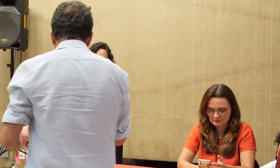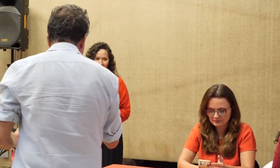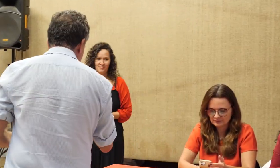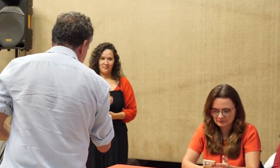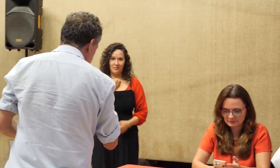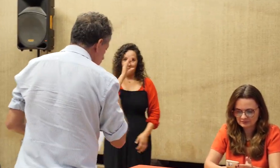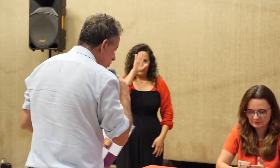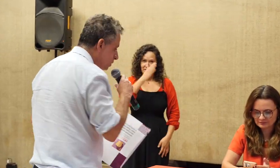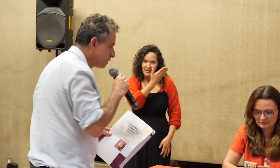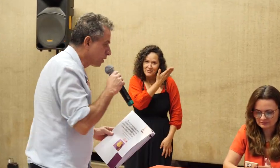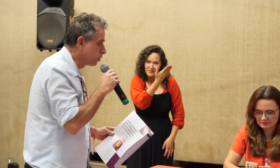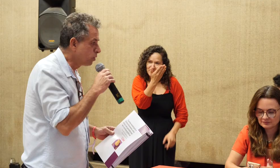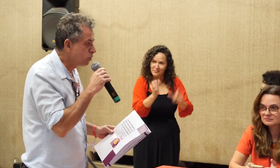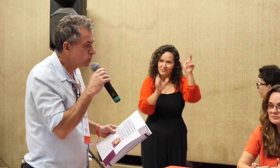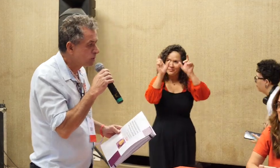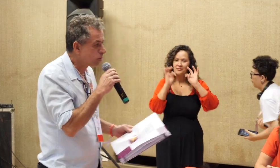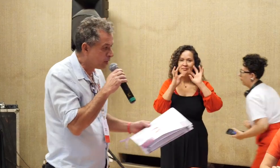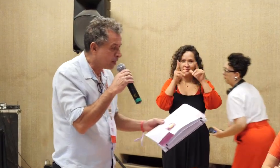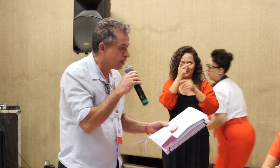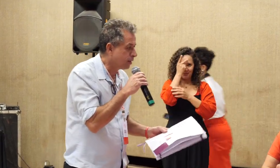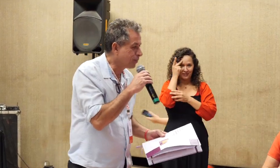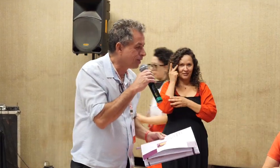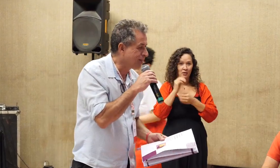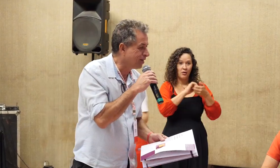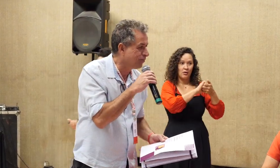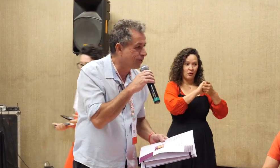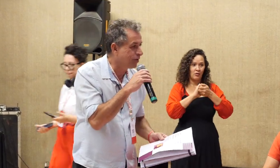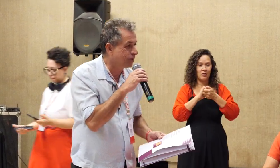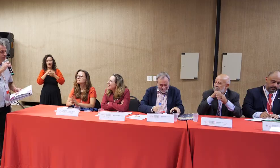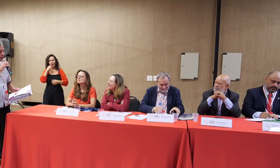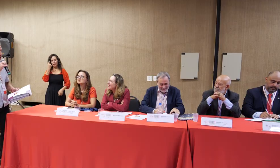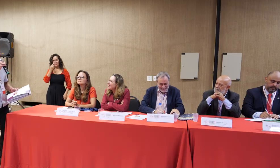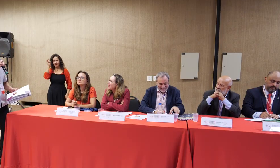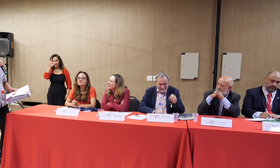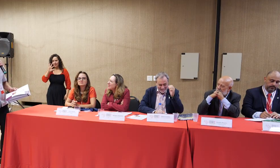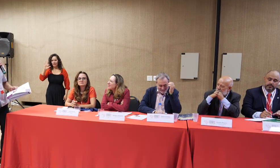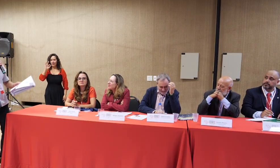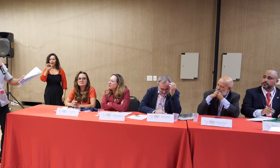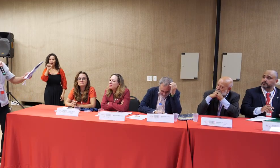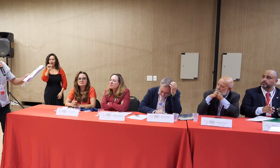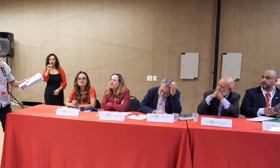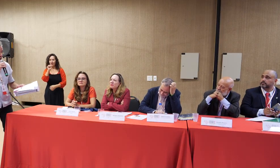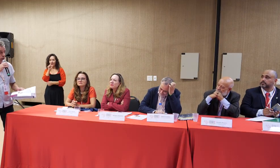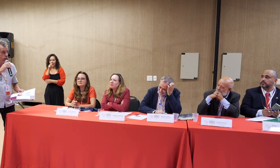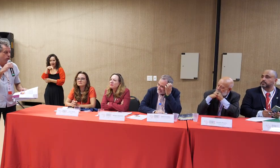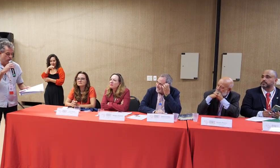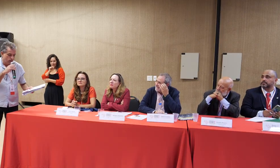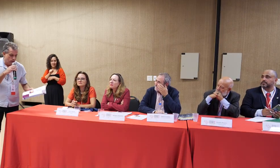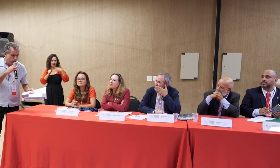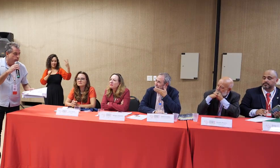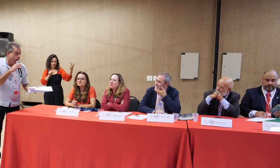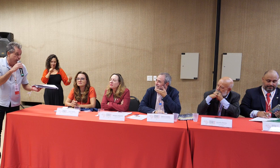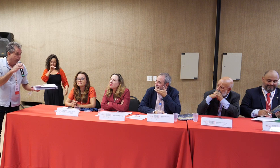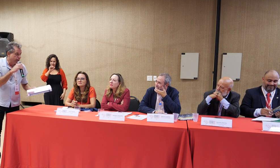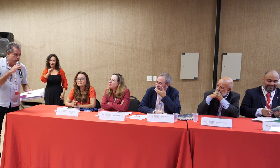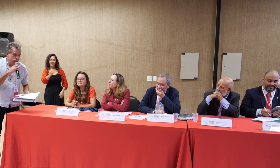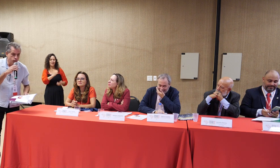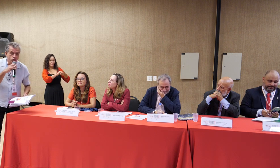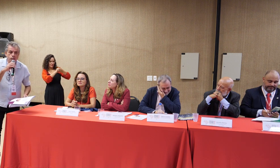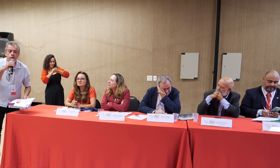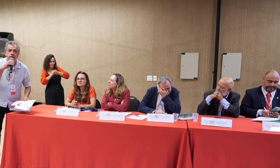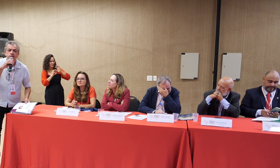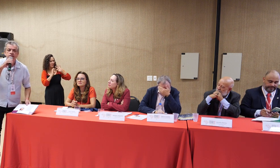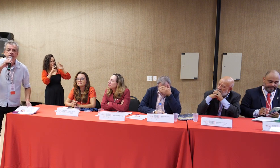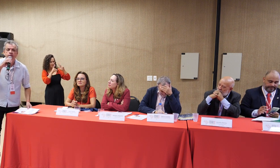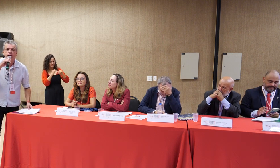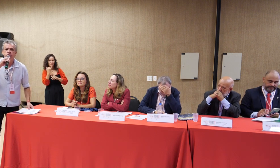Muito boa tarde a todas, a todos. Saudar a deputada federal Adriana Arcossi, Abdael, Catalice,